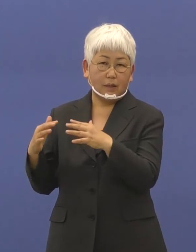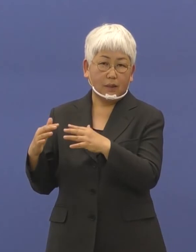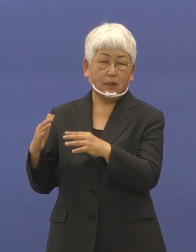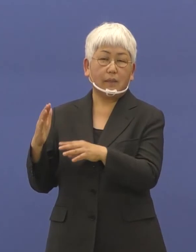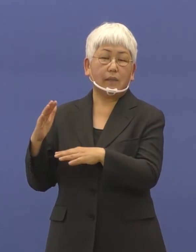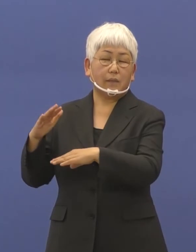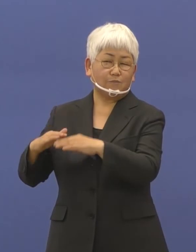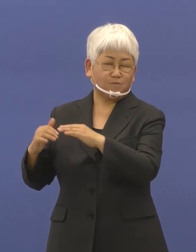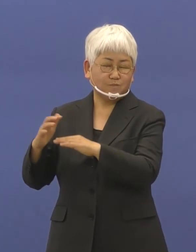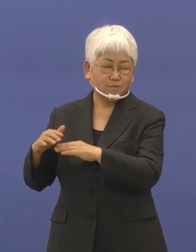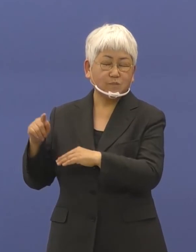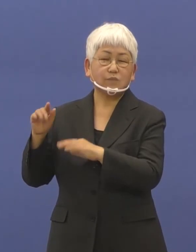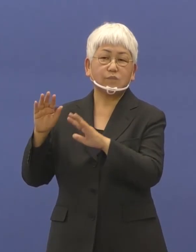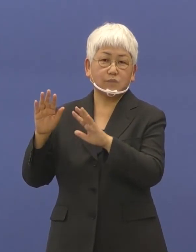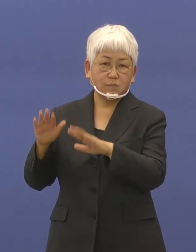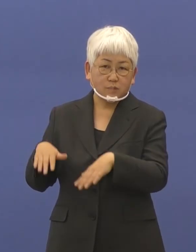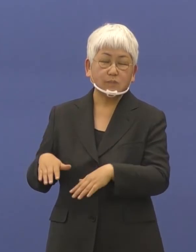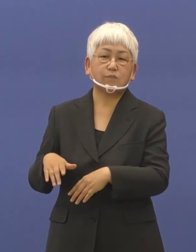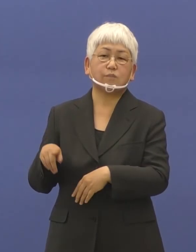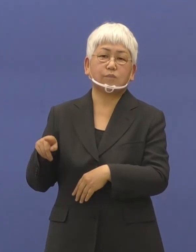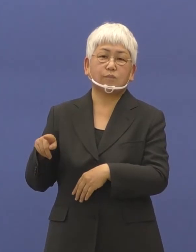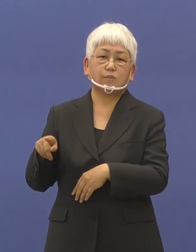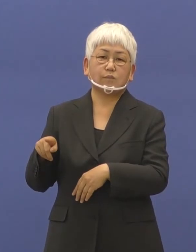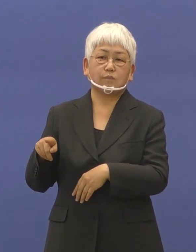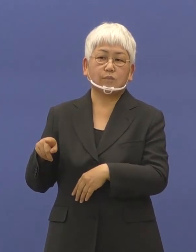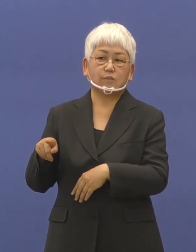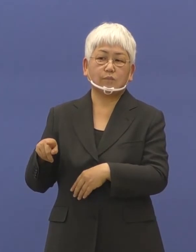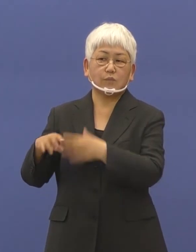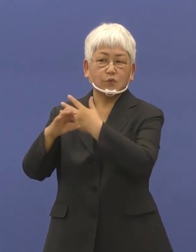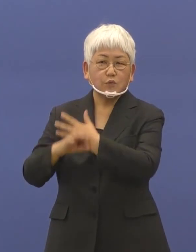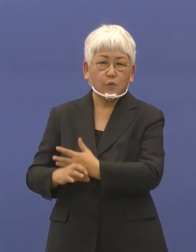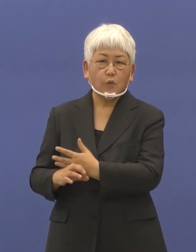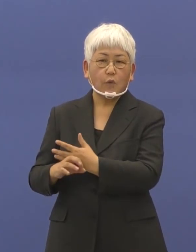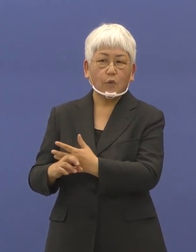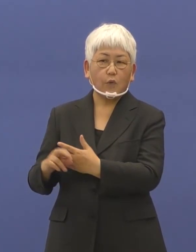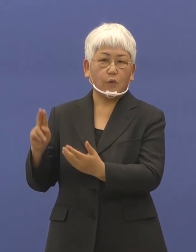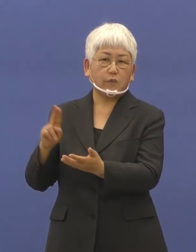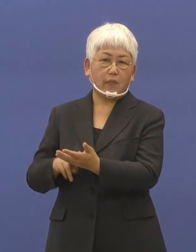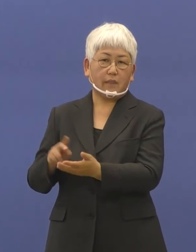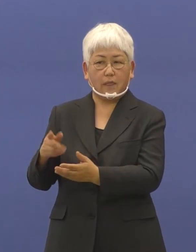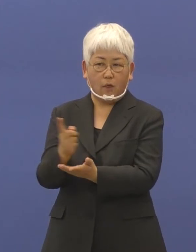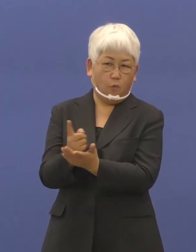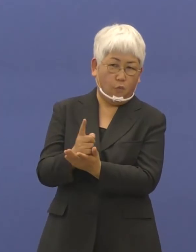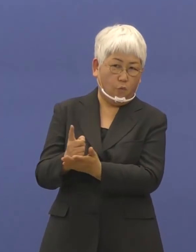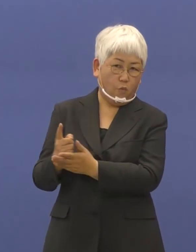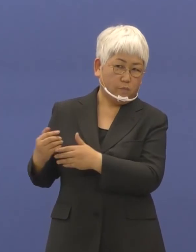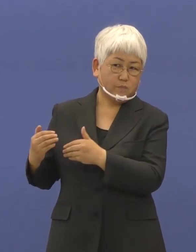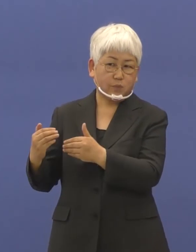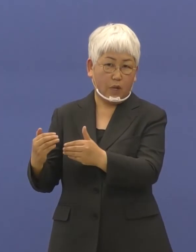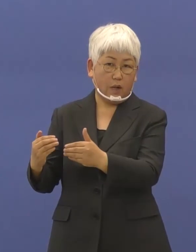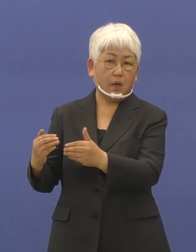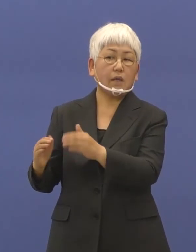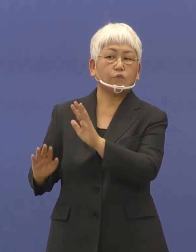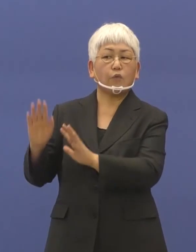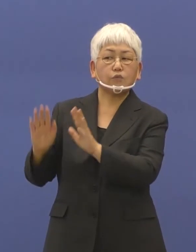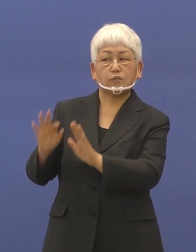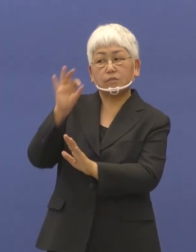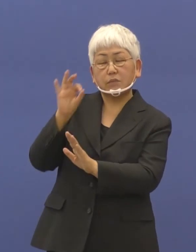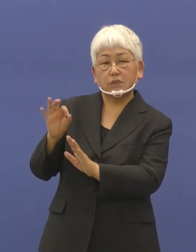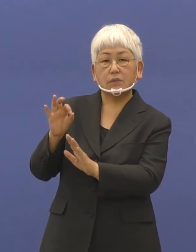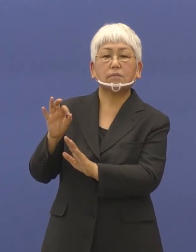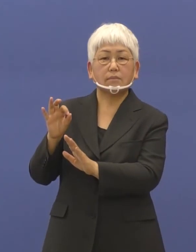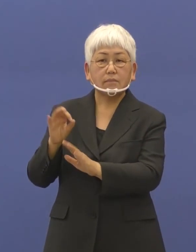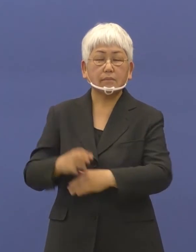重ねて今回そういう条例制定の方向性が出てきたということだと思いますので、